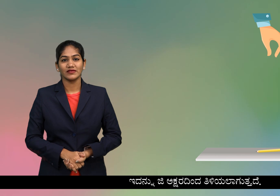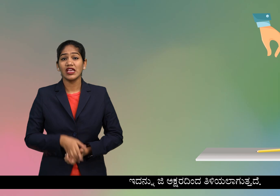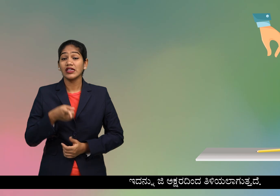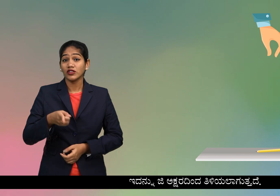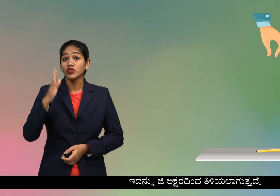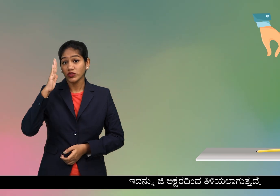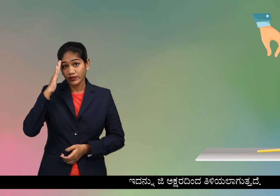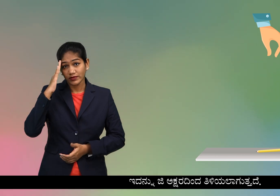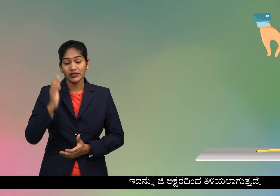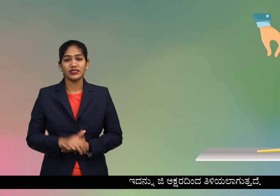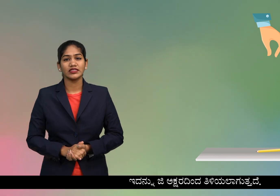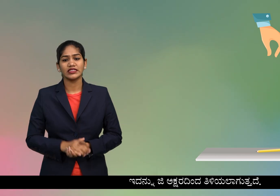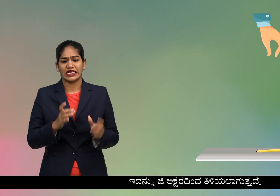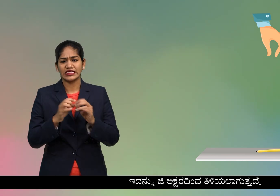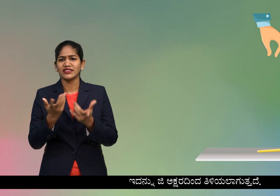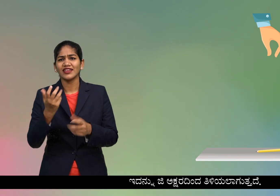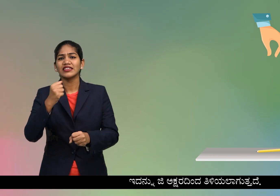ಇದನ್ನು ಜಿ ಅಕ್ಷರದಿಂದ ತಿಳಿಯಲಾಗುತ್ತದೆ.